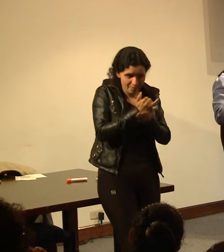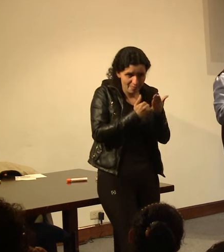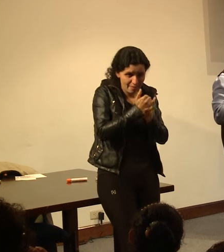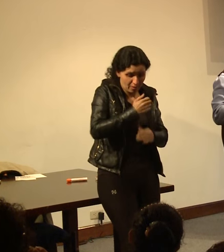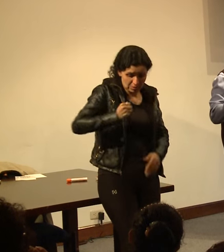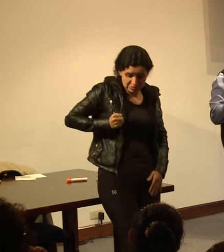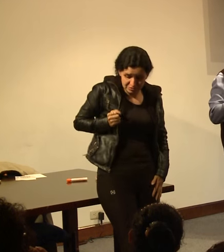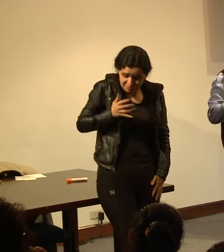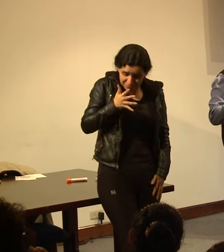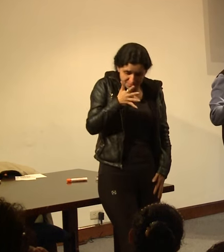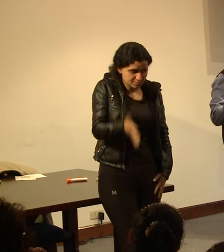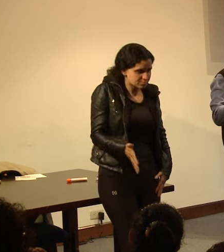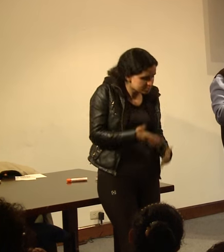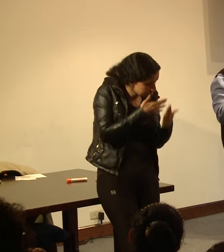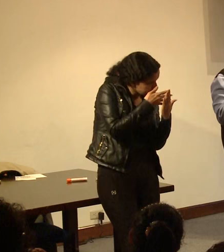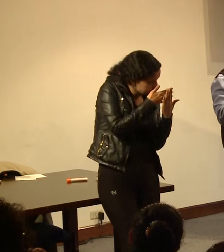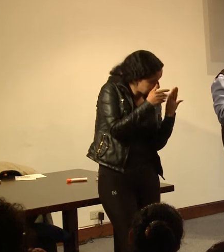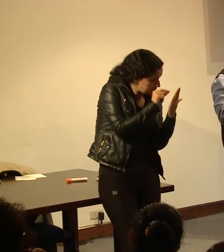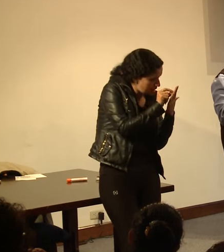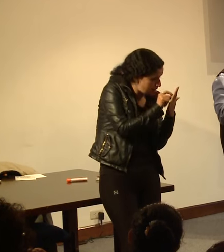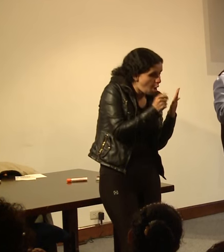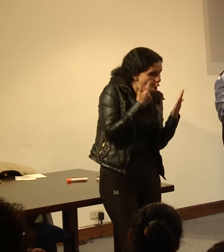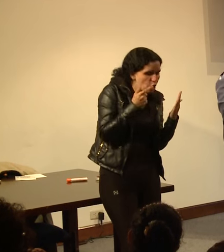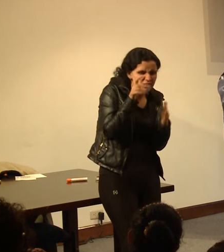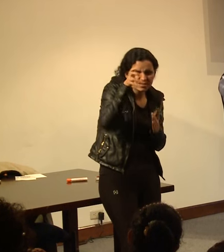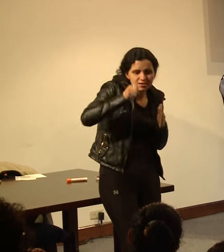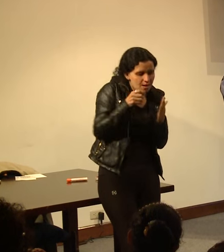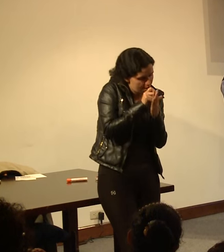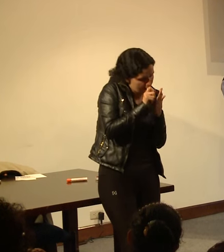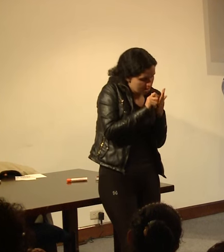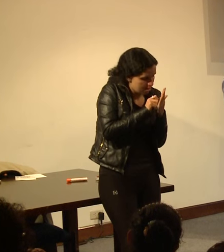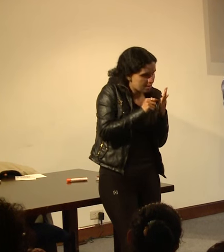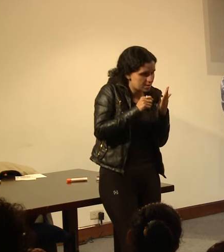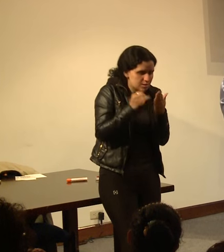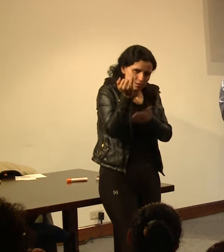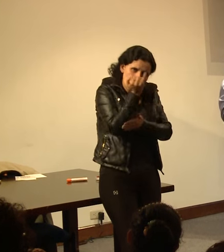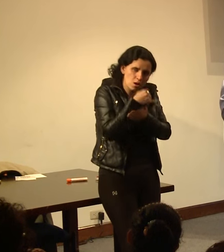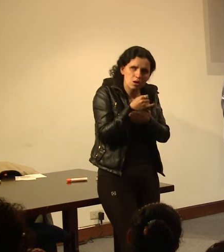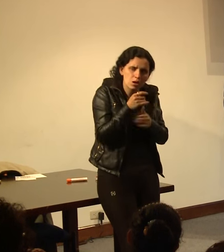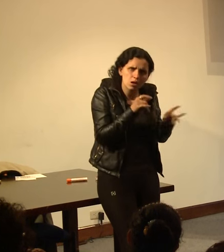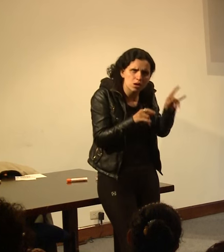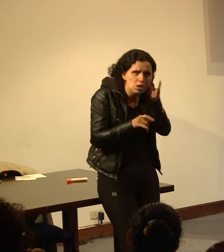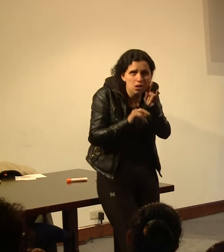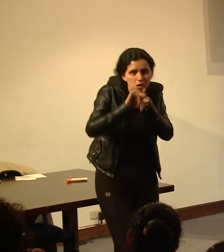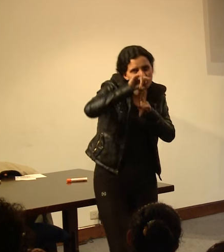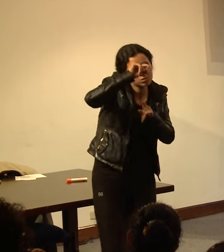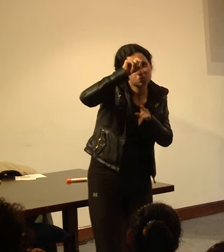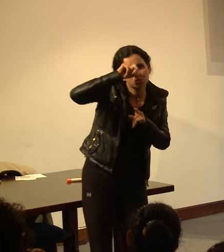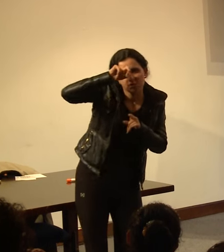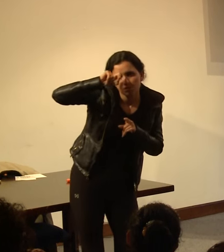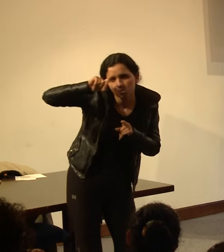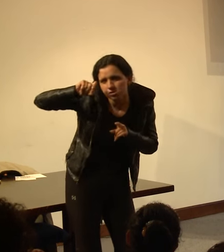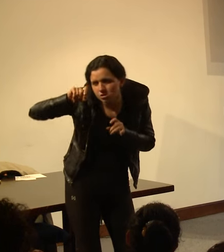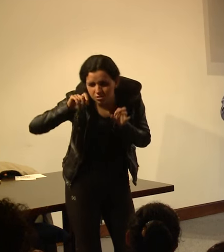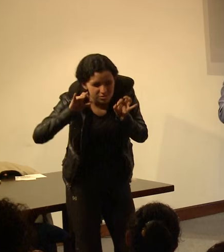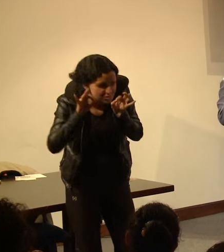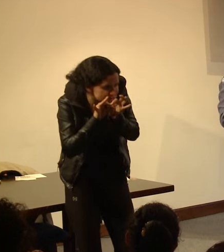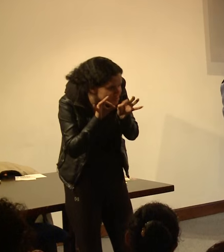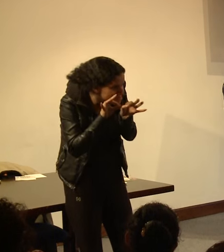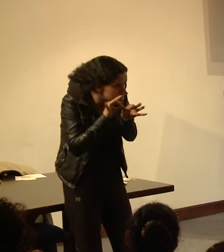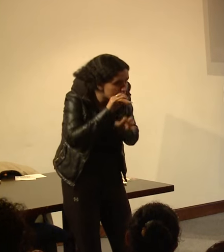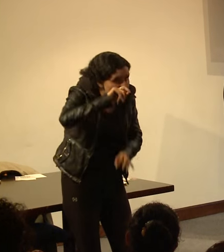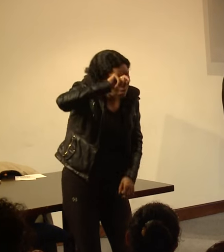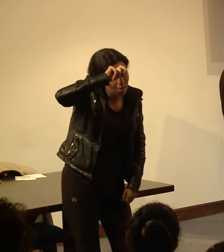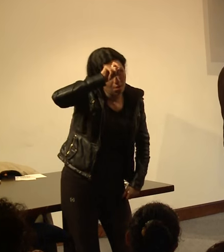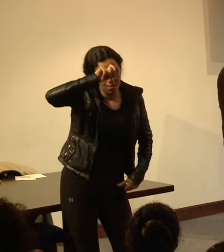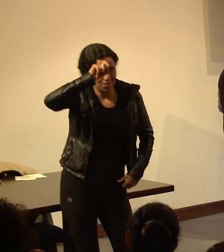describe con un texto, hace algo muy parecido a cuando describe dibujando. Tan, fijándose hasta en el último detalle para poder